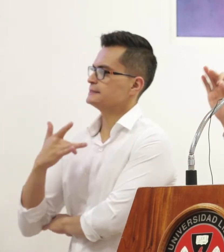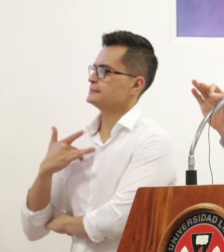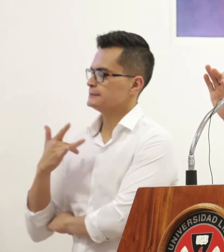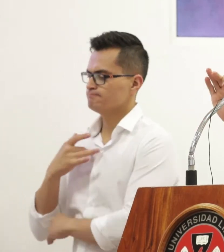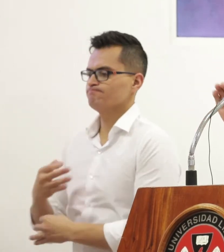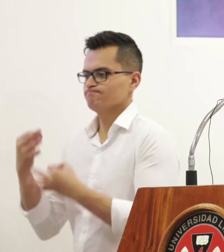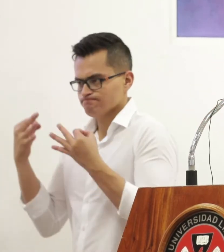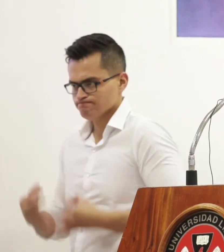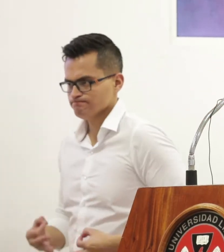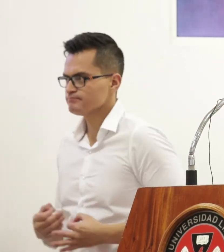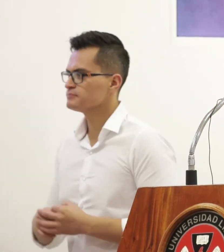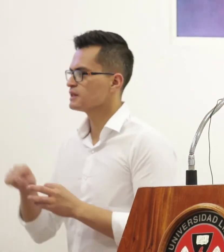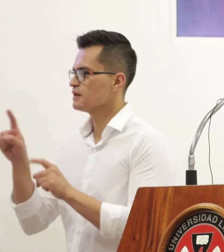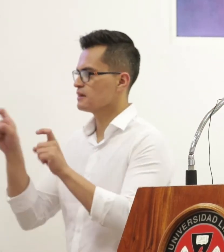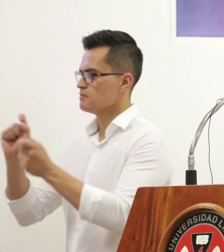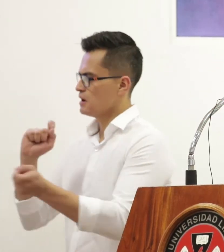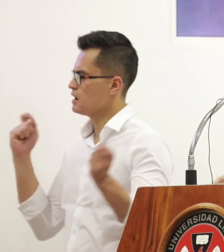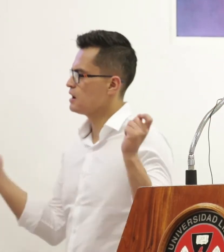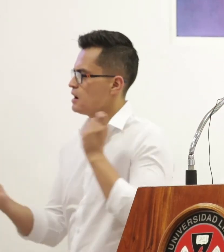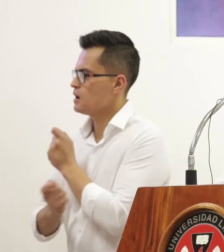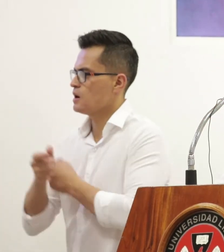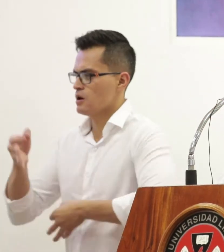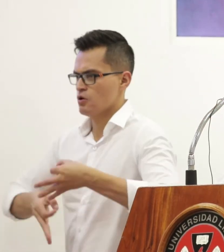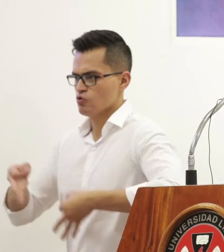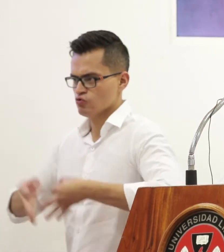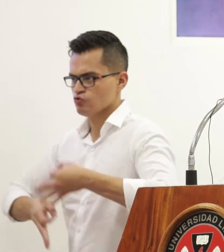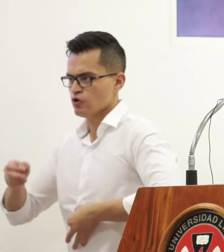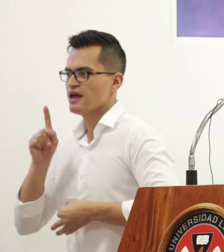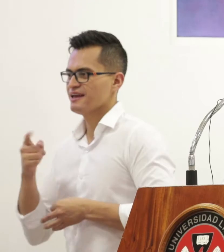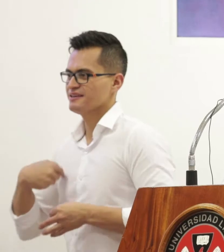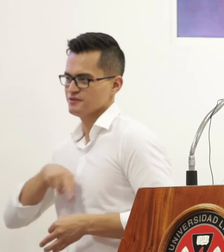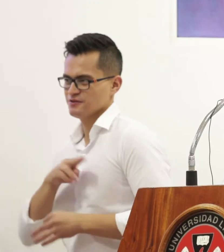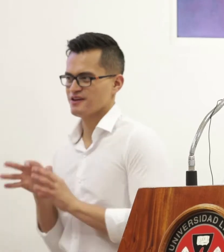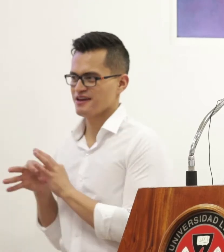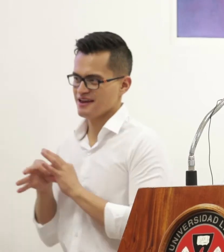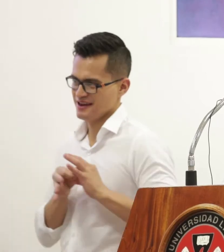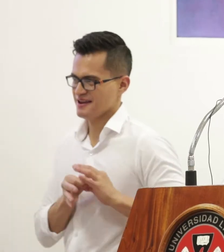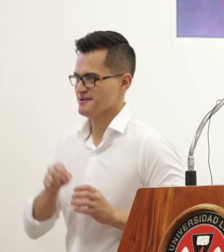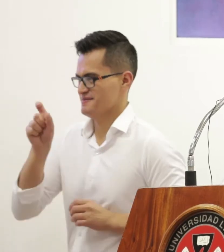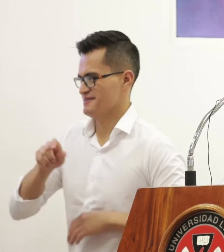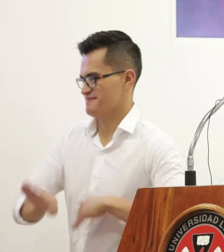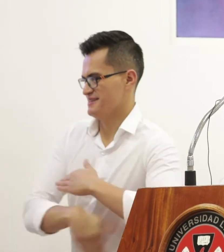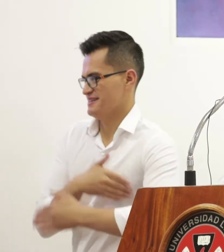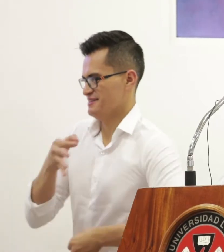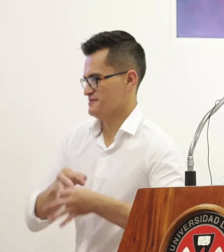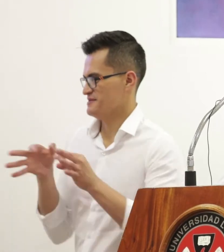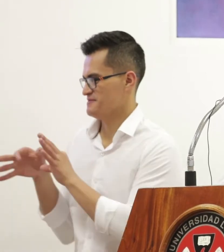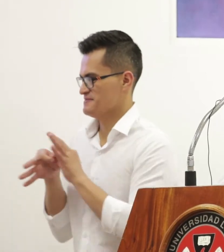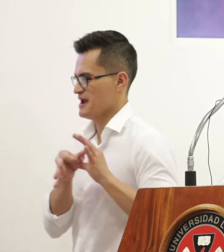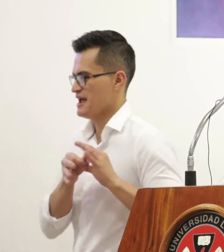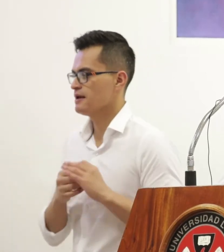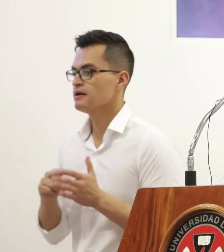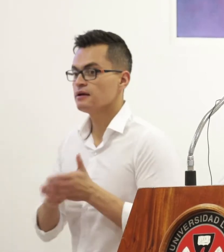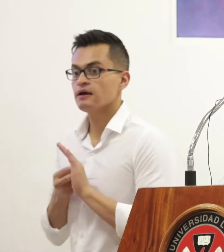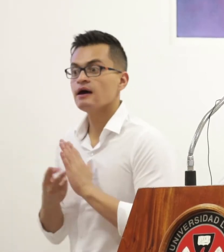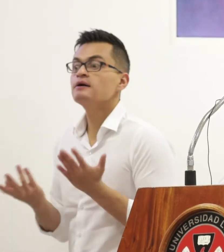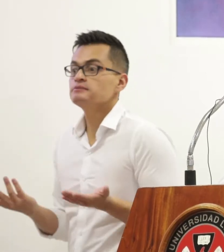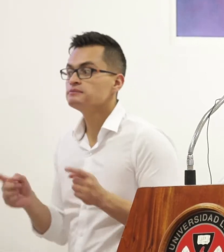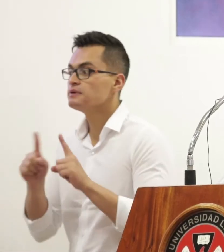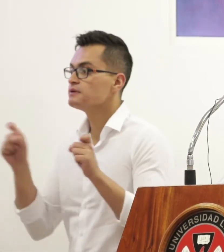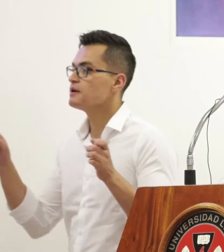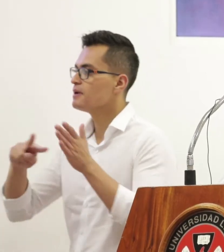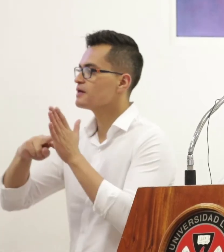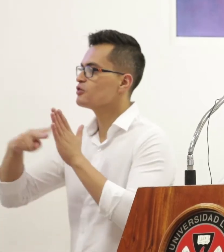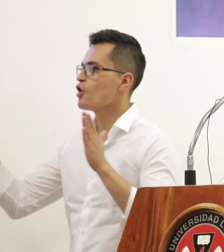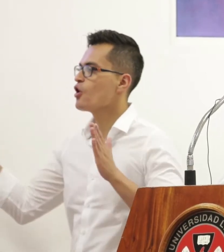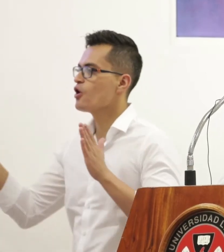de la reforma a la justicia, y esa es otra causa que nos ha unido con la doctora Margarita Cabello, es la utilización de la tecnología